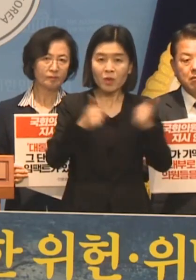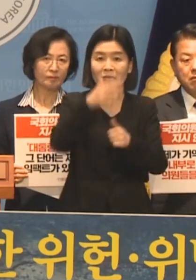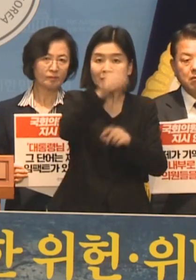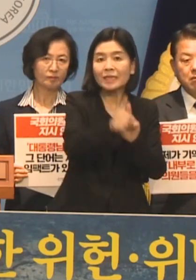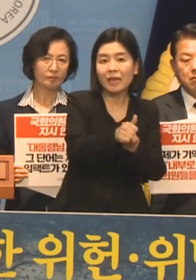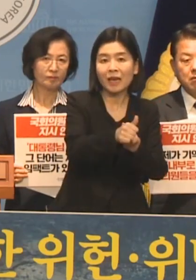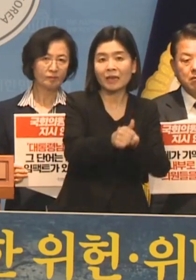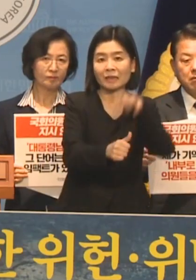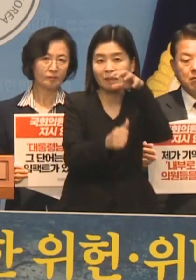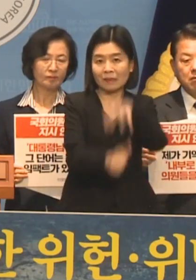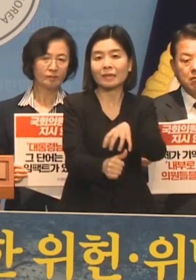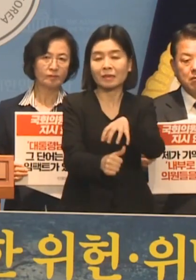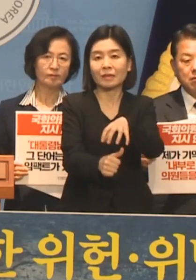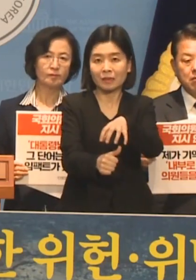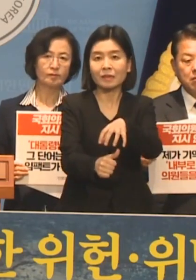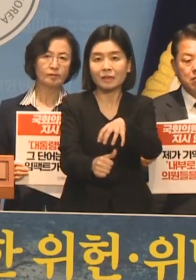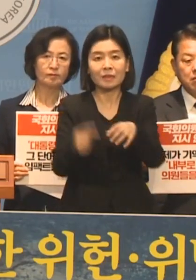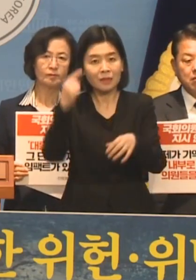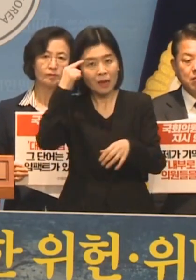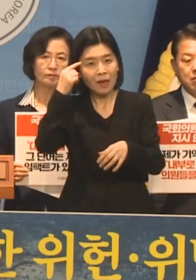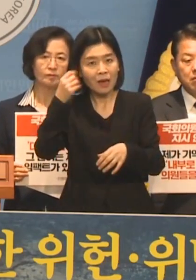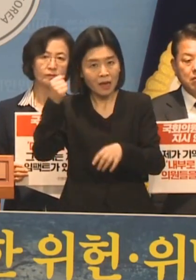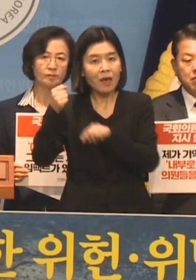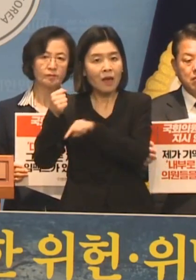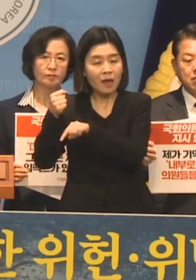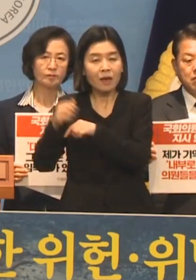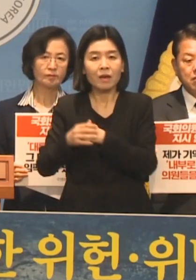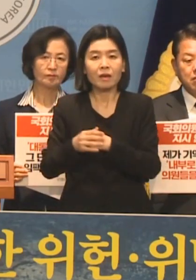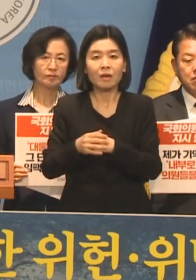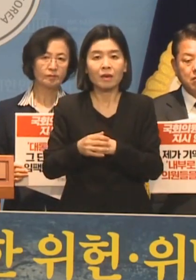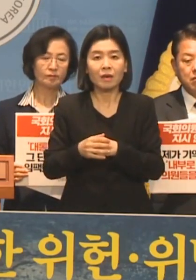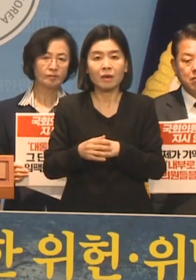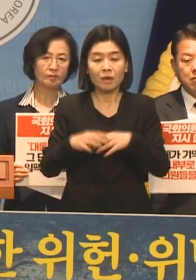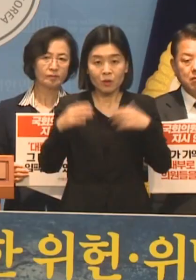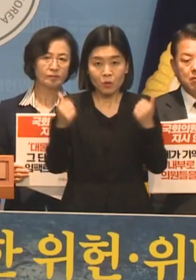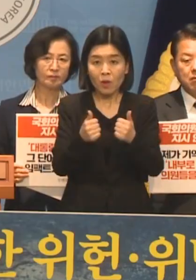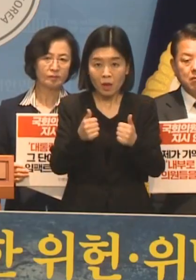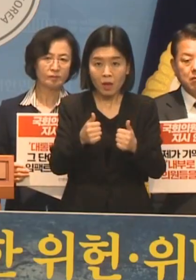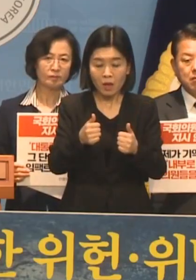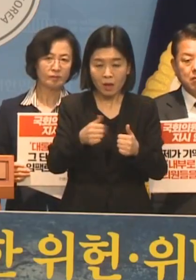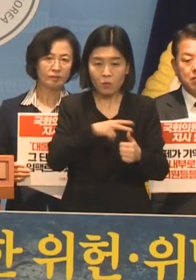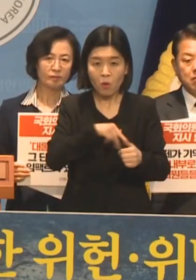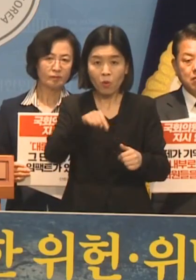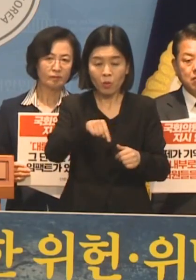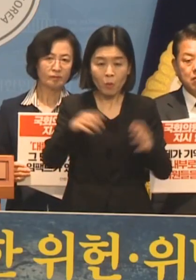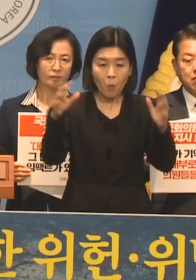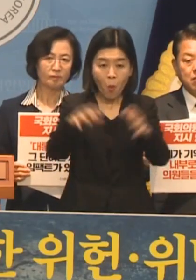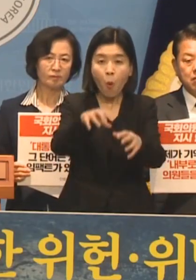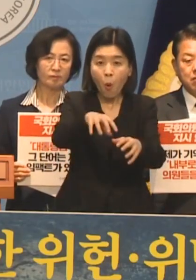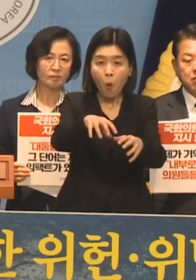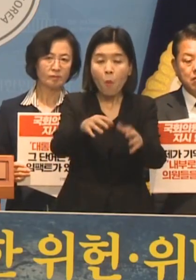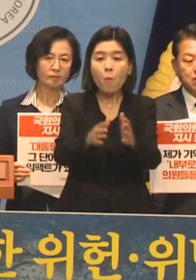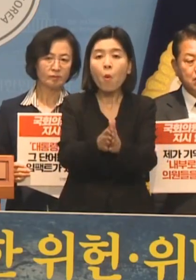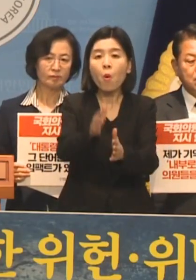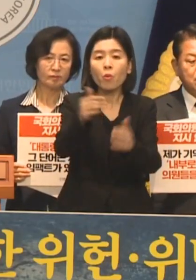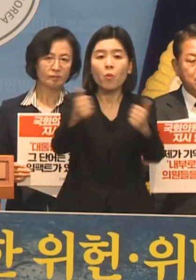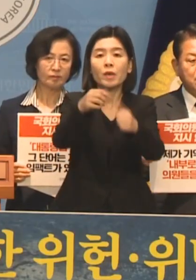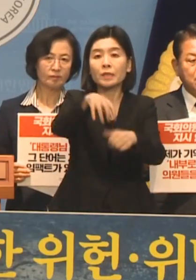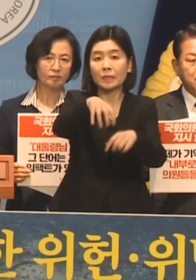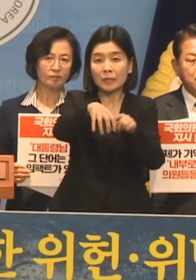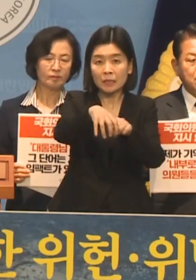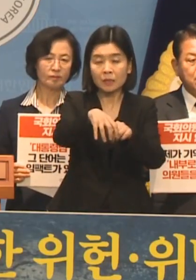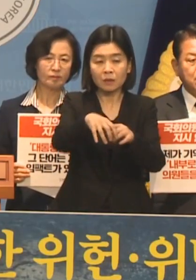국회의장마저도 통제 대상으로 인식되었습니다. 만약 본회장에 모인 국회의원과 국회 앞에 모인 운집한 시민을